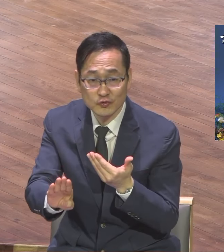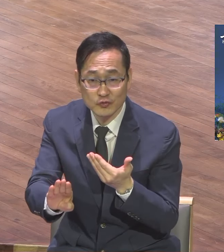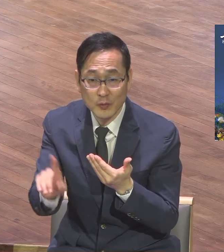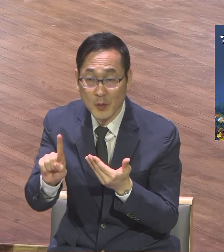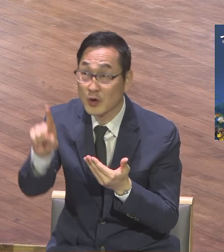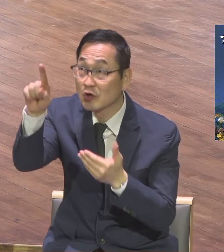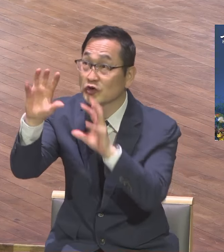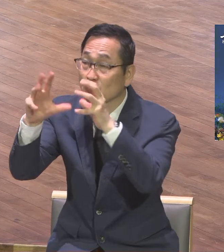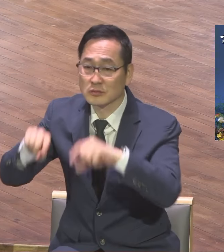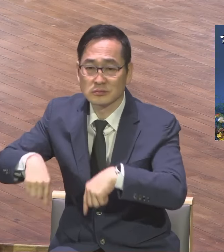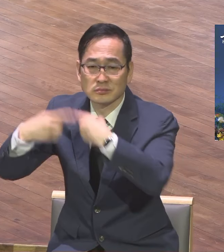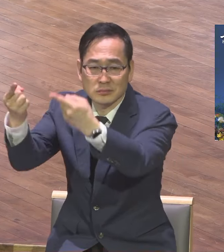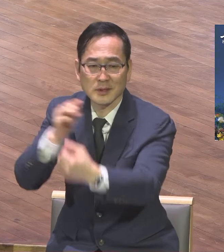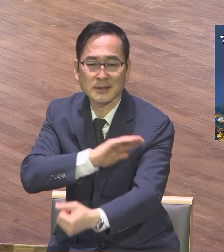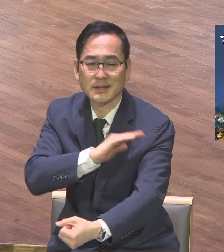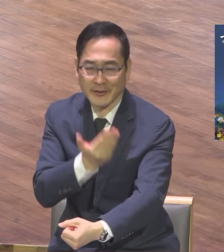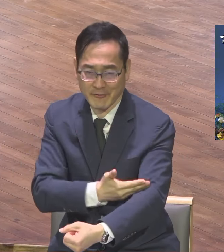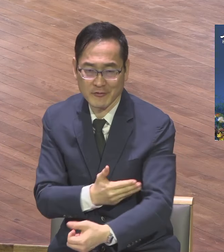들어가는